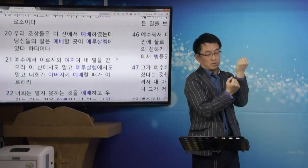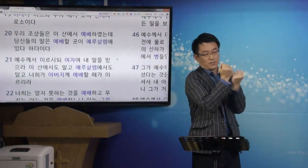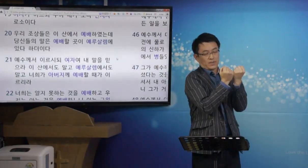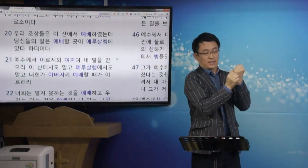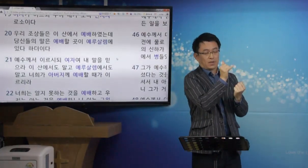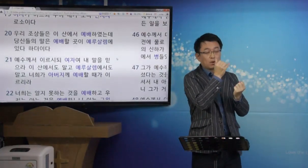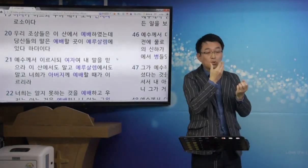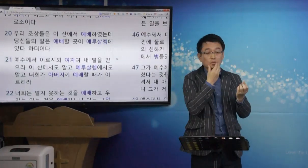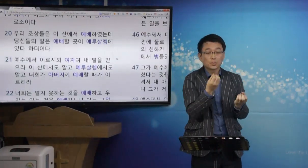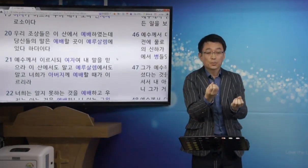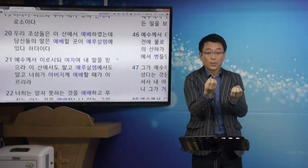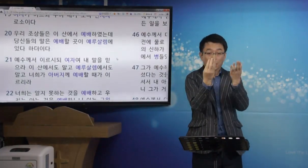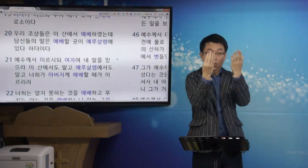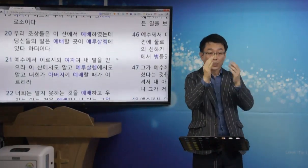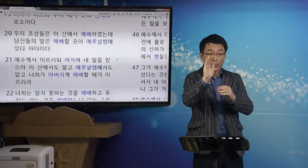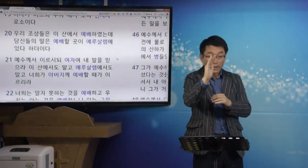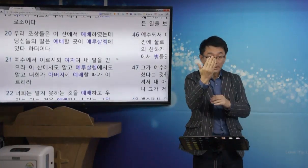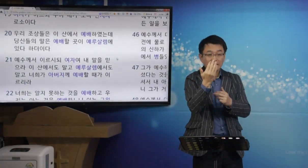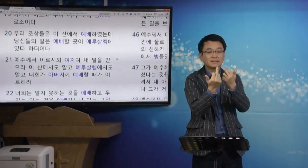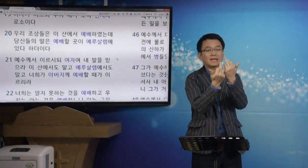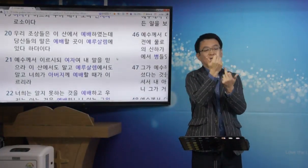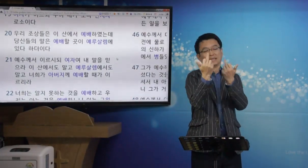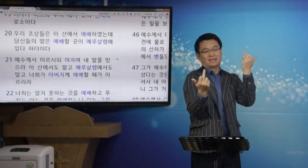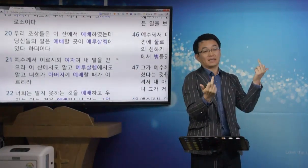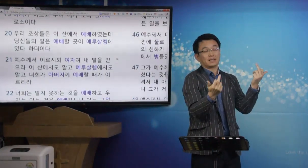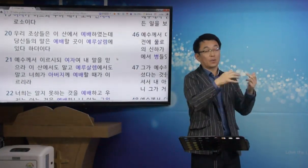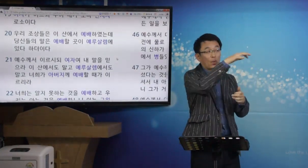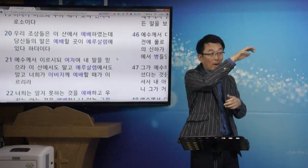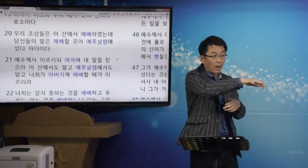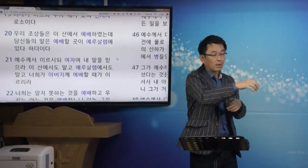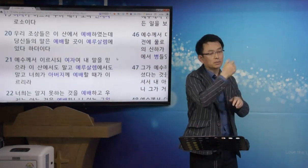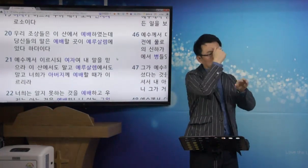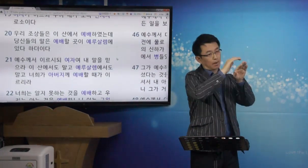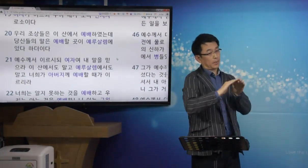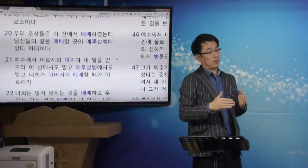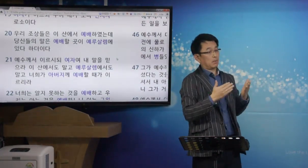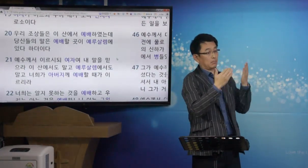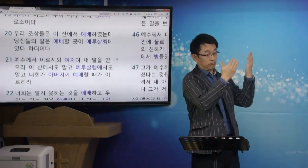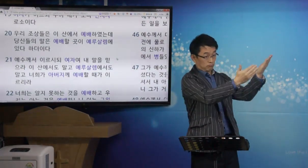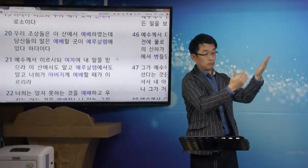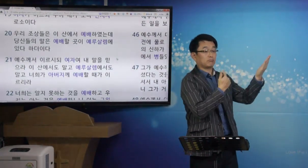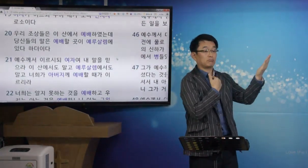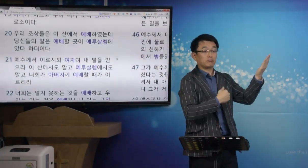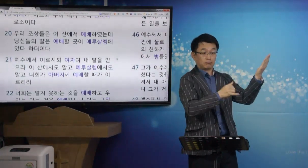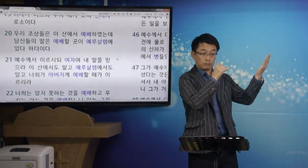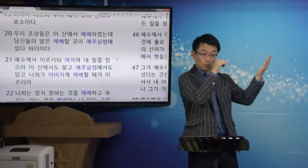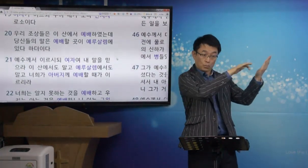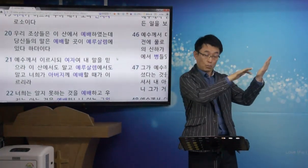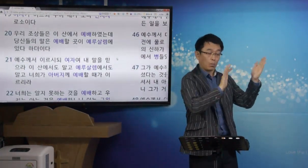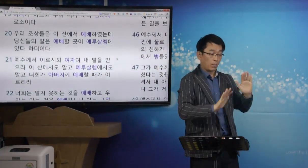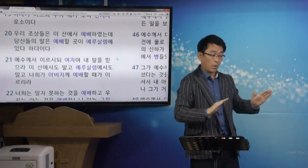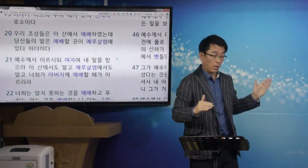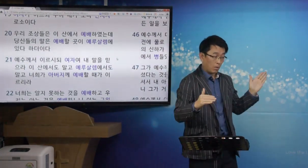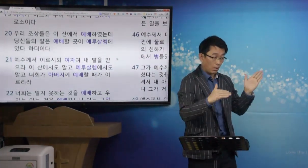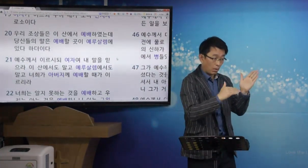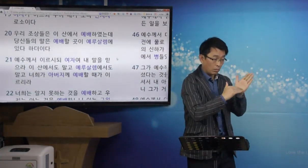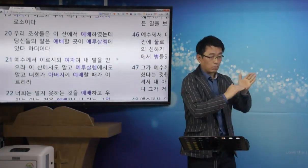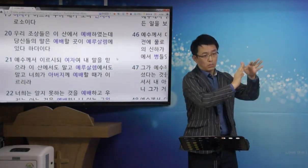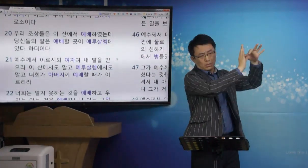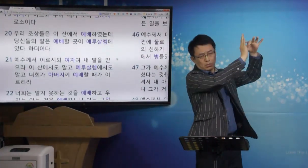구약에서 설명되어 있습니다. 축복의 산, 그곳이 예배드리는 산이죠.